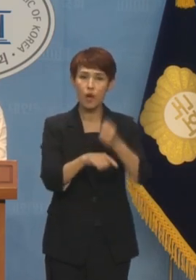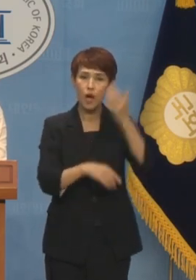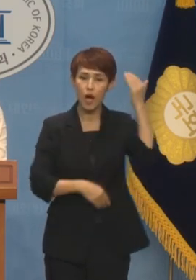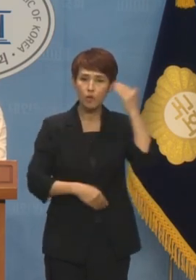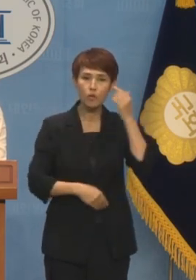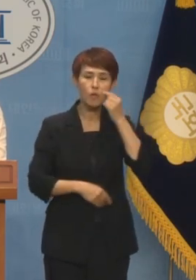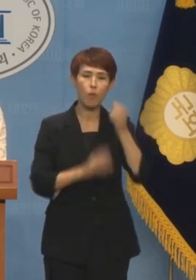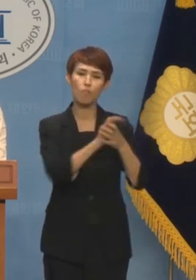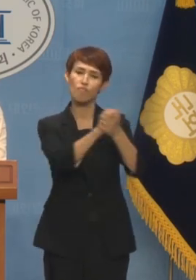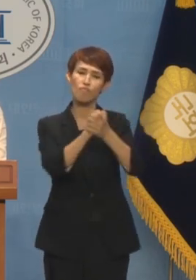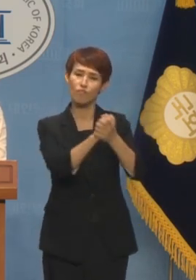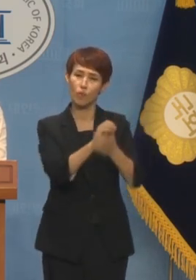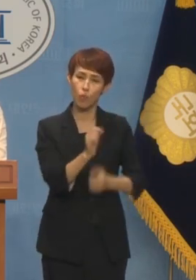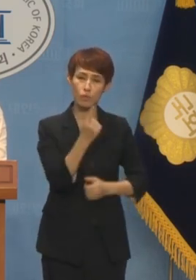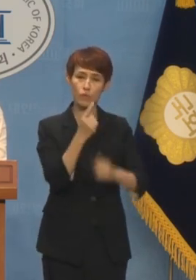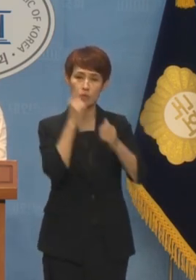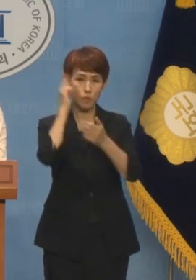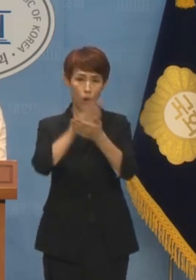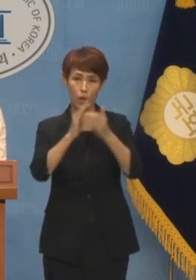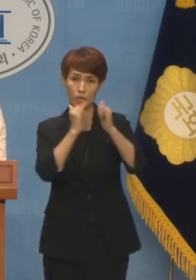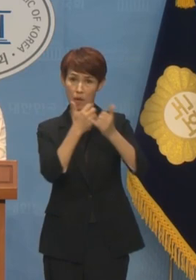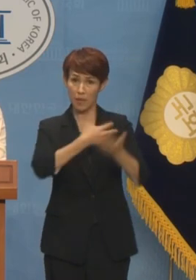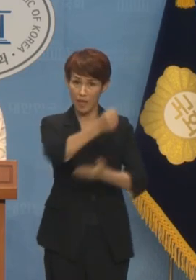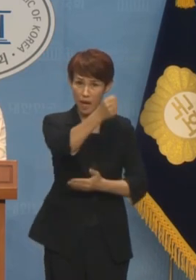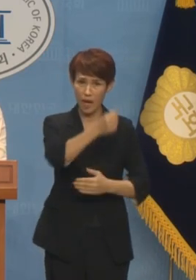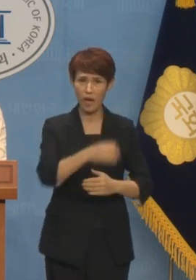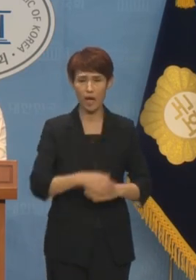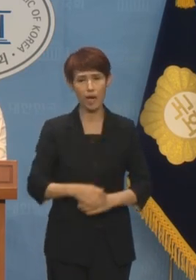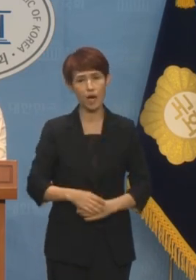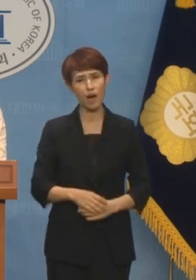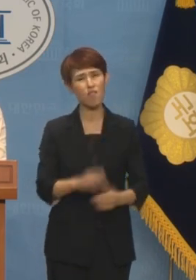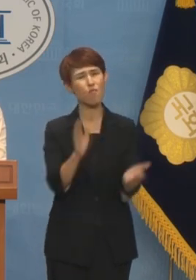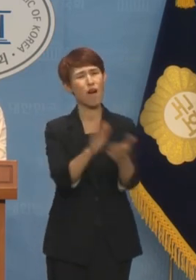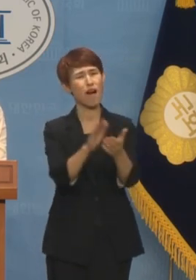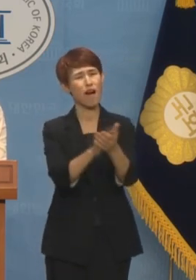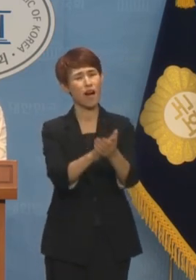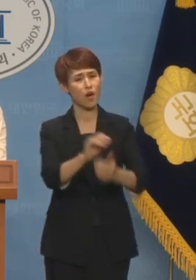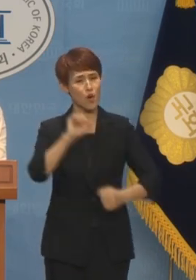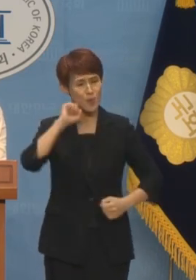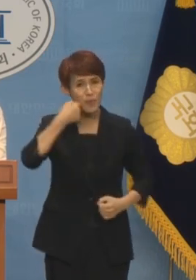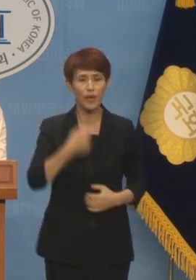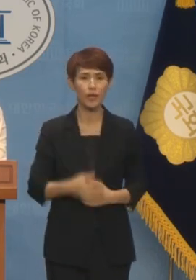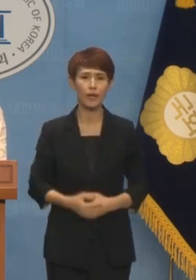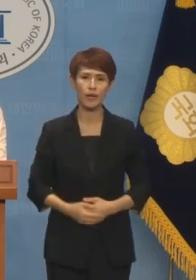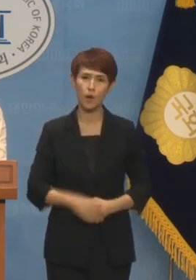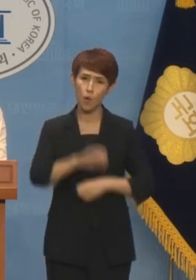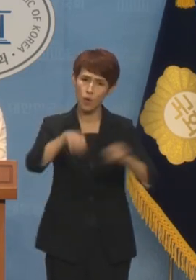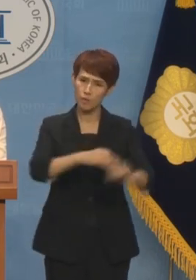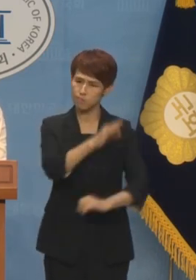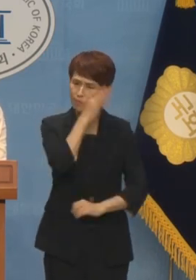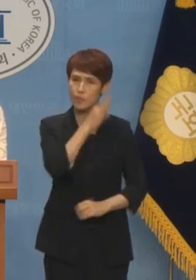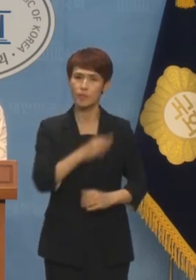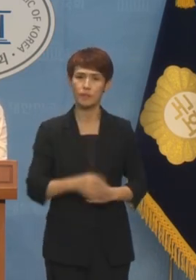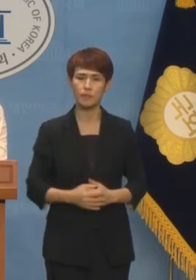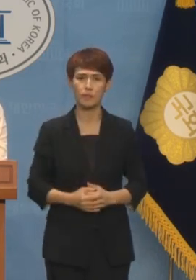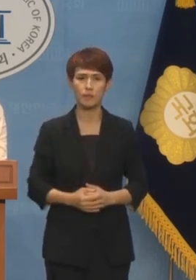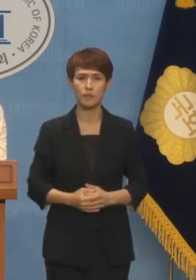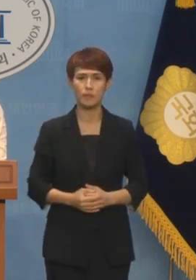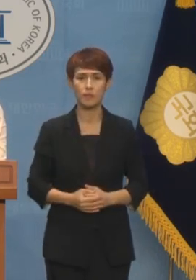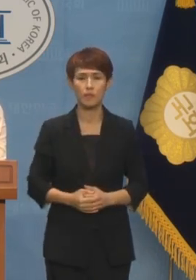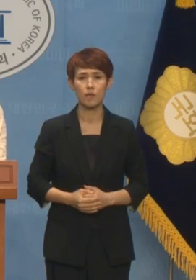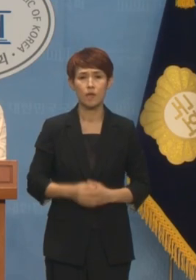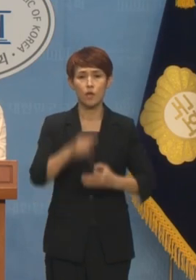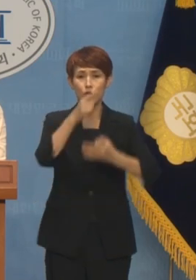업적으로 노벨 평화상을 받는다면 박수 칠 수 없습니다. 부끄러워할 겁니다.